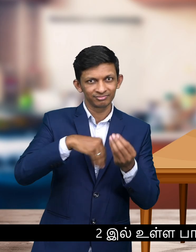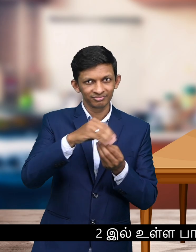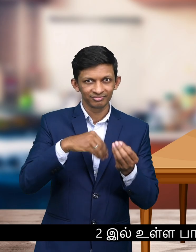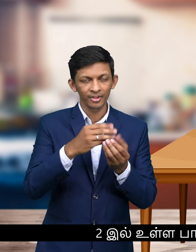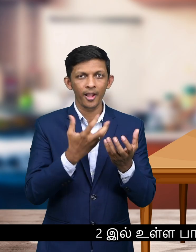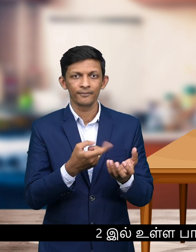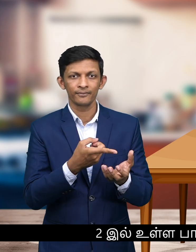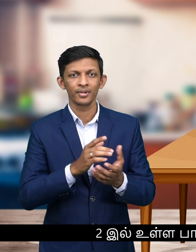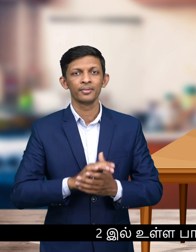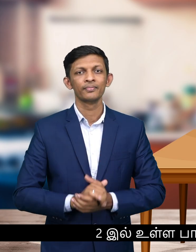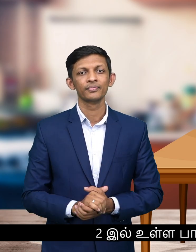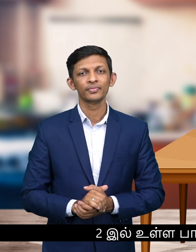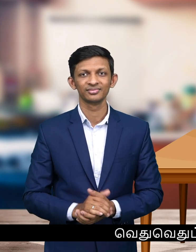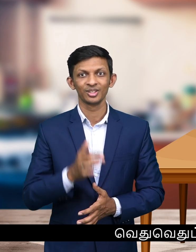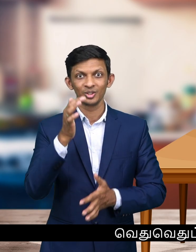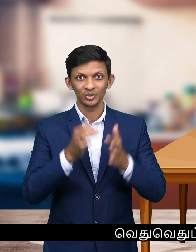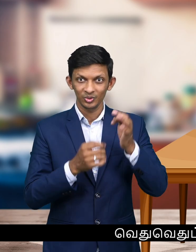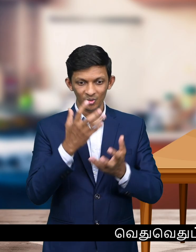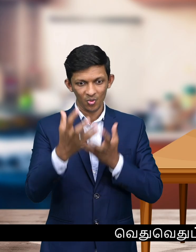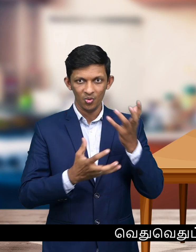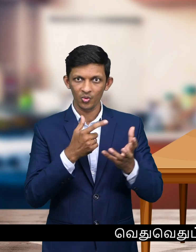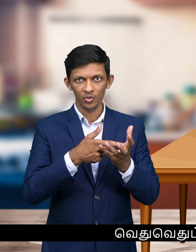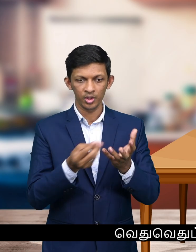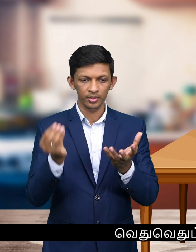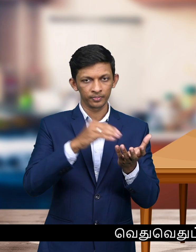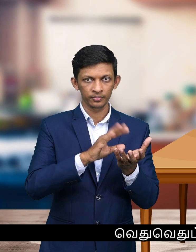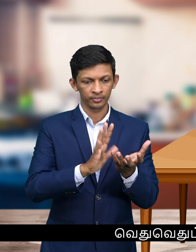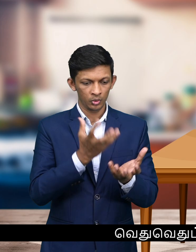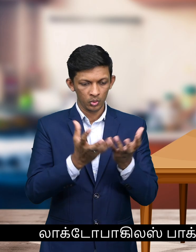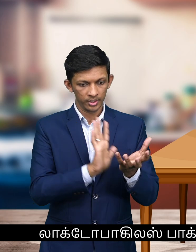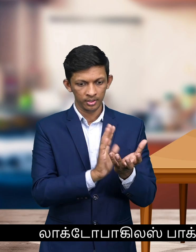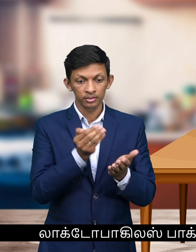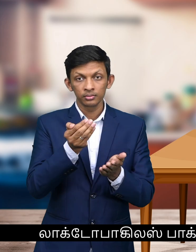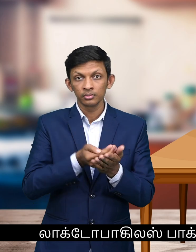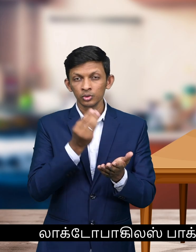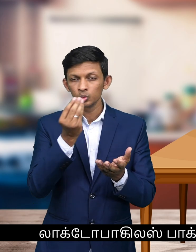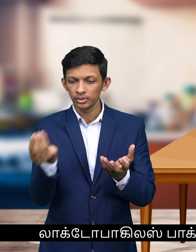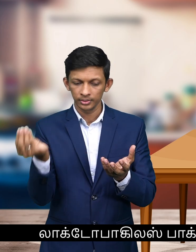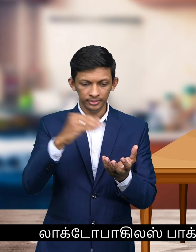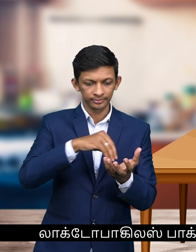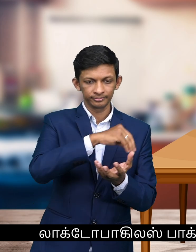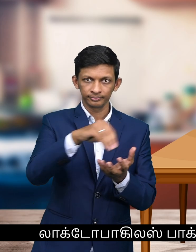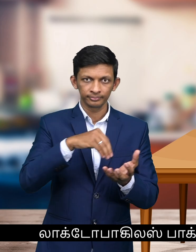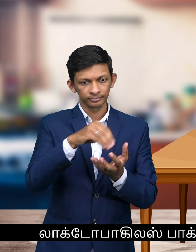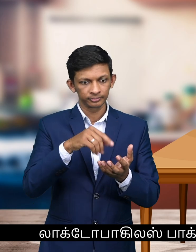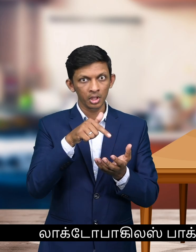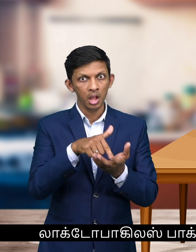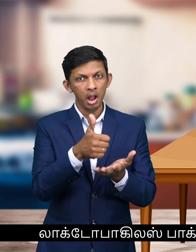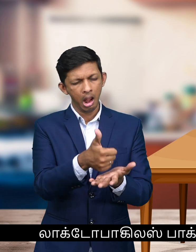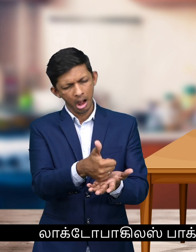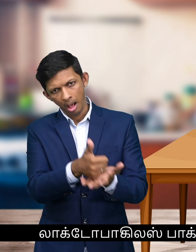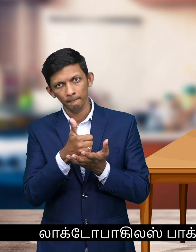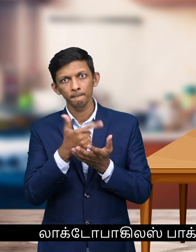மட்டுமே தயிராக மாறுகிறது. வெதுவெதுப்பான பாலில் தயிர் சேர்ப்பது லாக்டோபேசிலஸ் பாக்டீரியாக்களின்